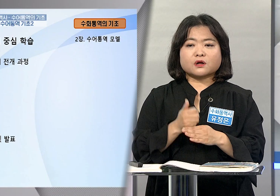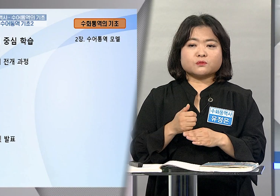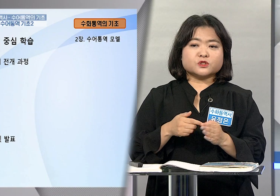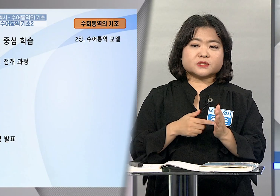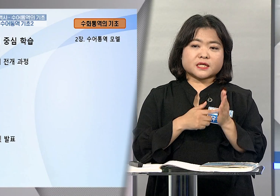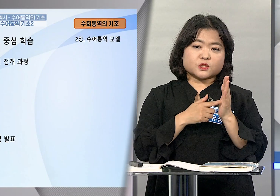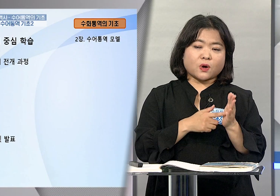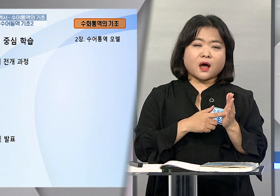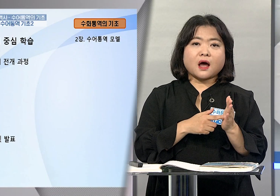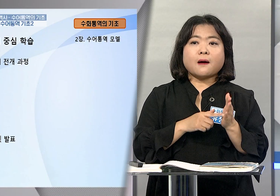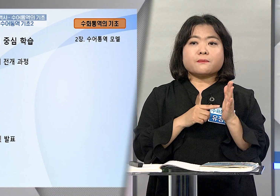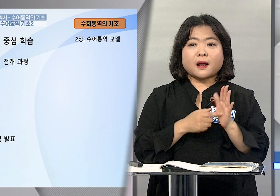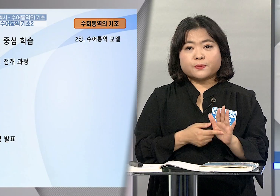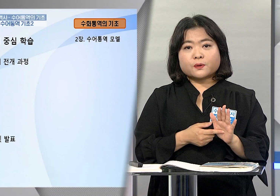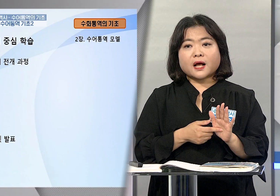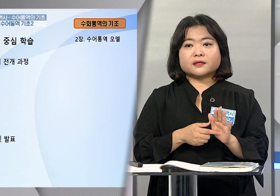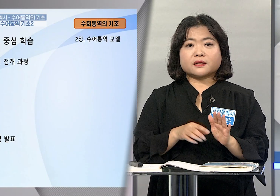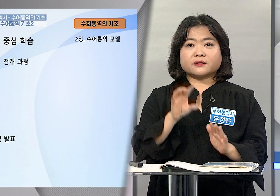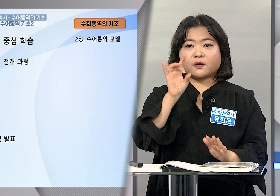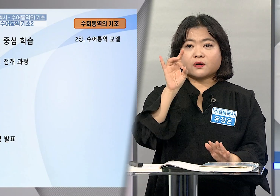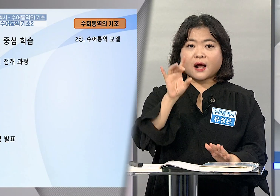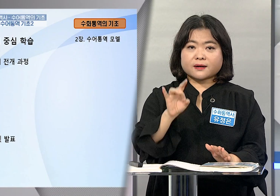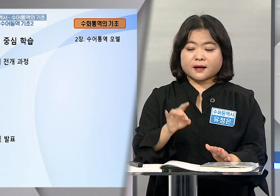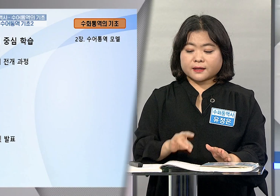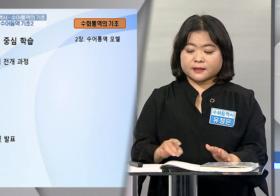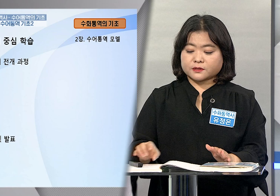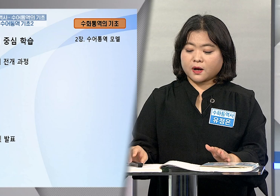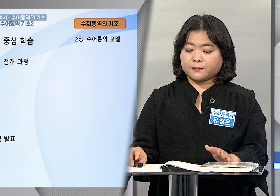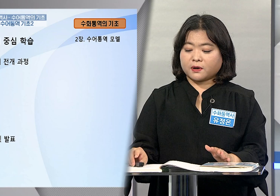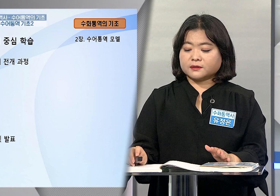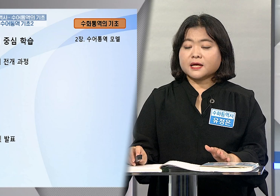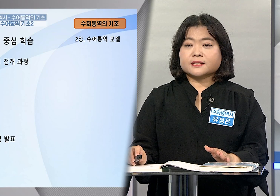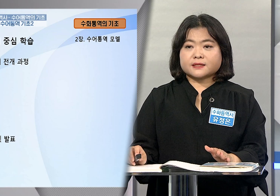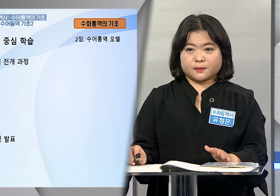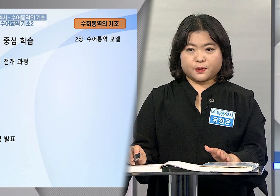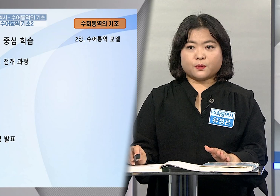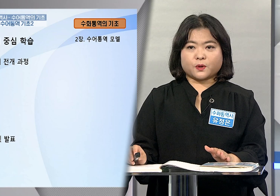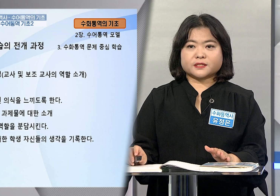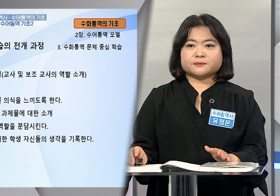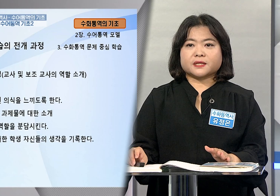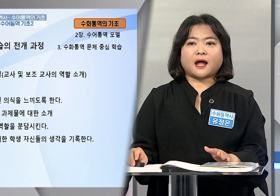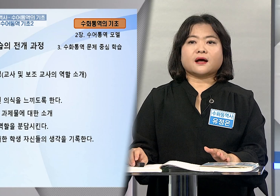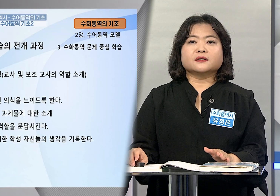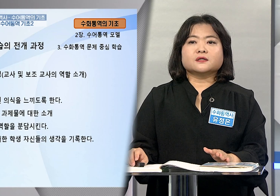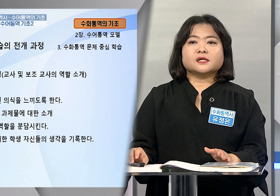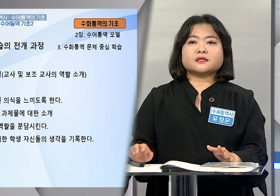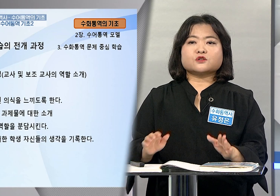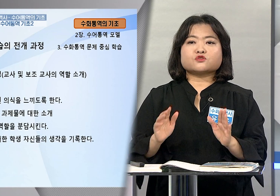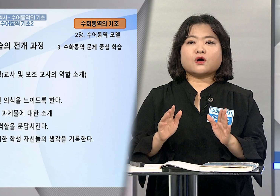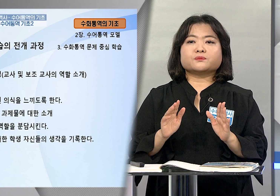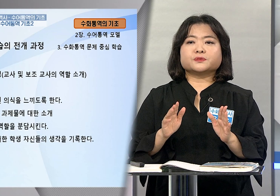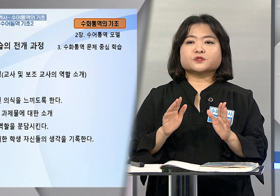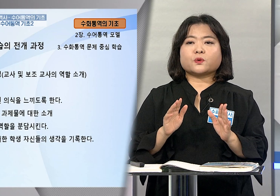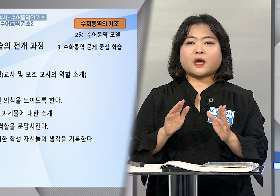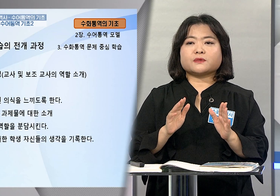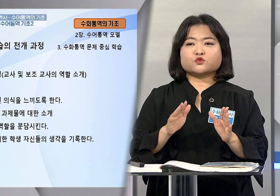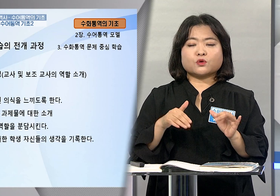결과물 제시와 발표를 하게 되는데요. 각각에 대해서 한번 살펴보겠습니다. 일단은 수업을 소개합니다. 수업